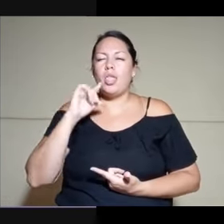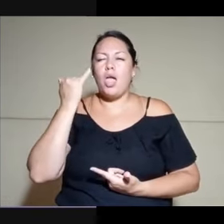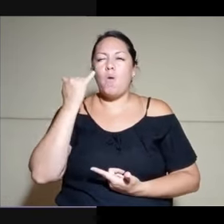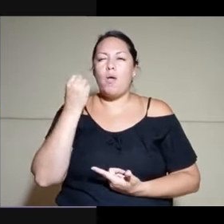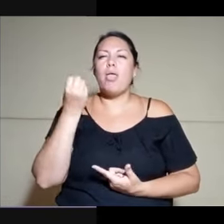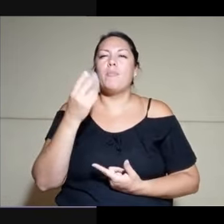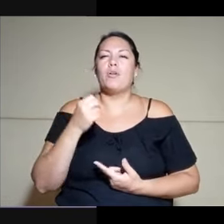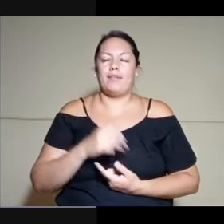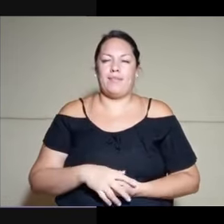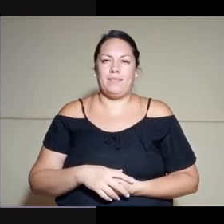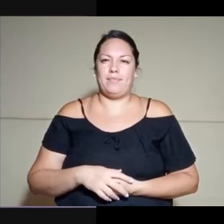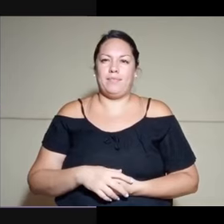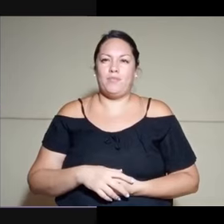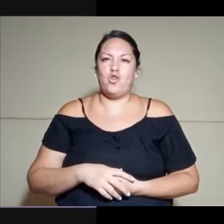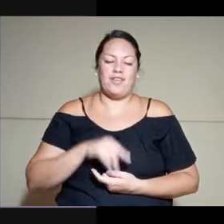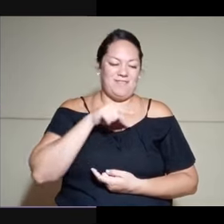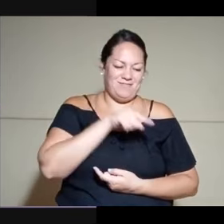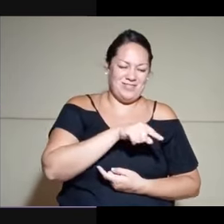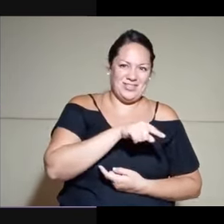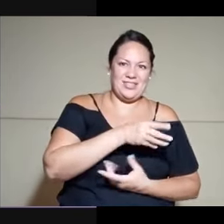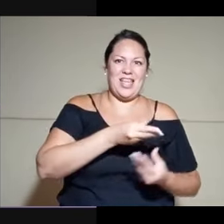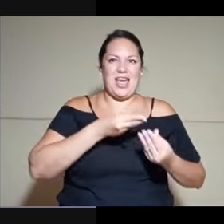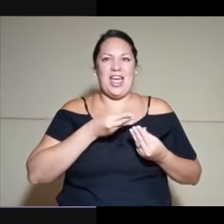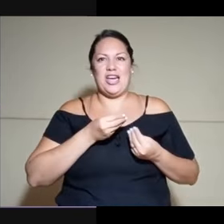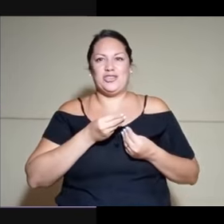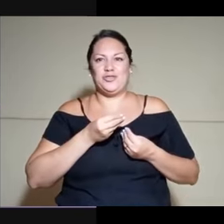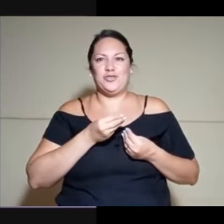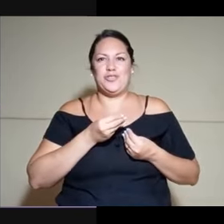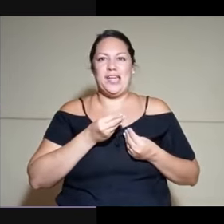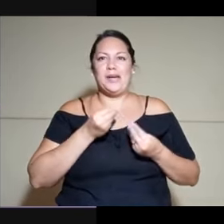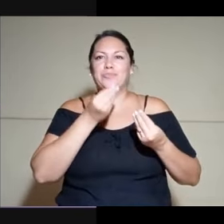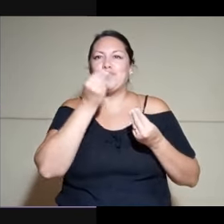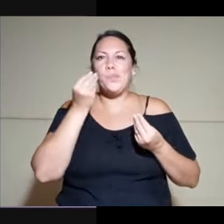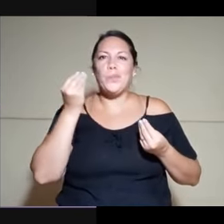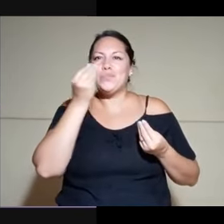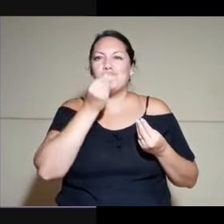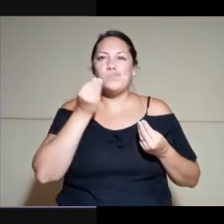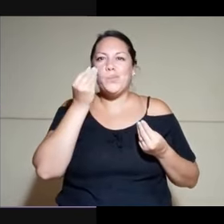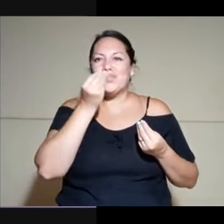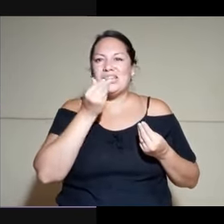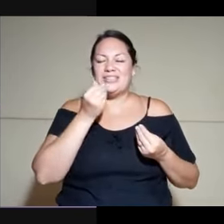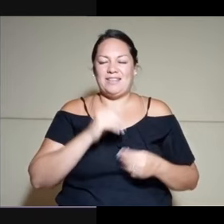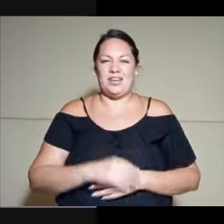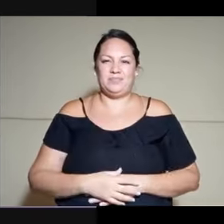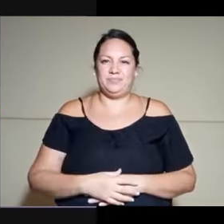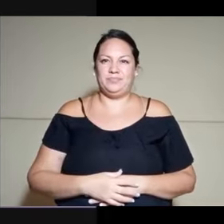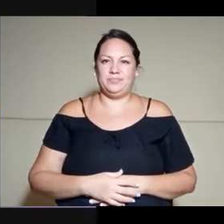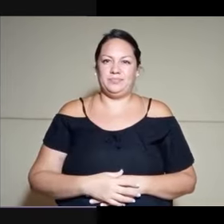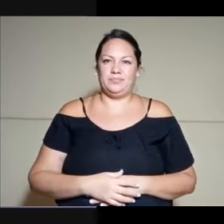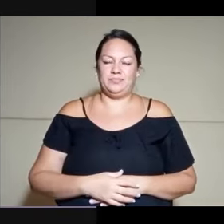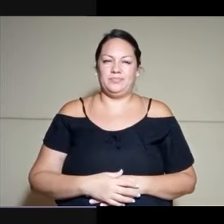ejemplo, y el dulce, nosotros podemos sentirlo gracias a la